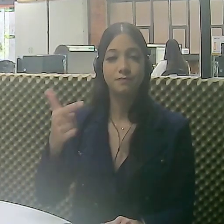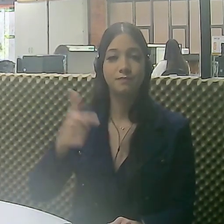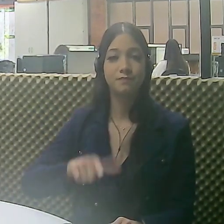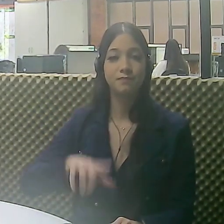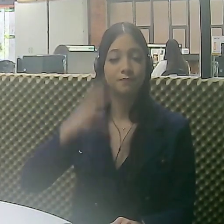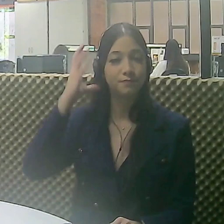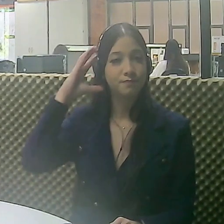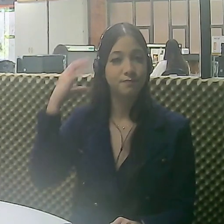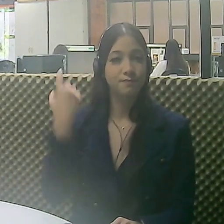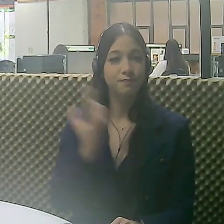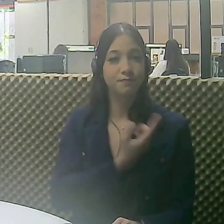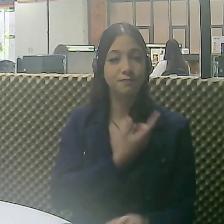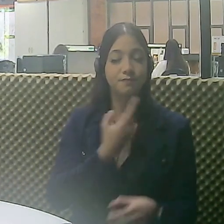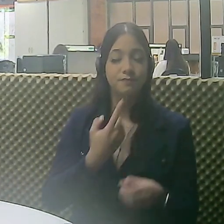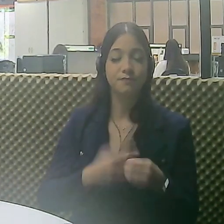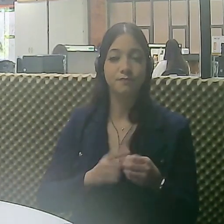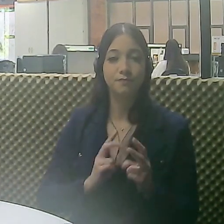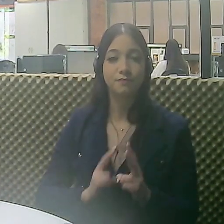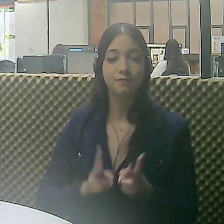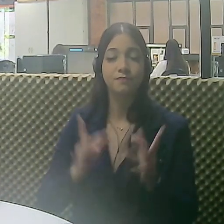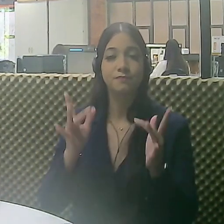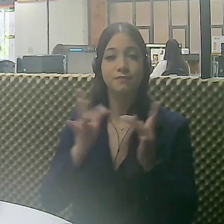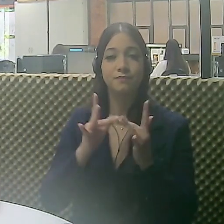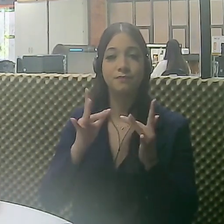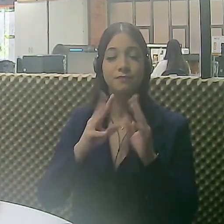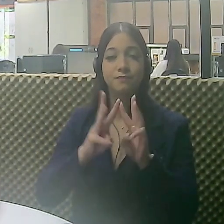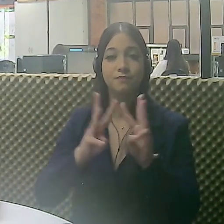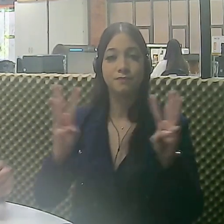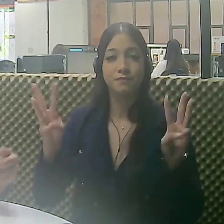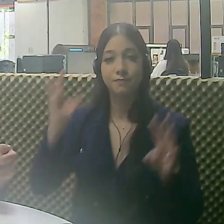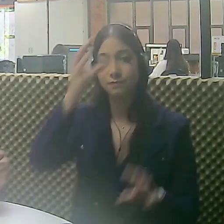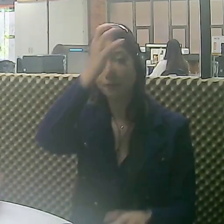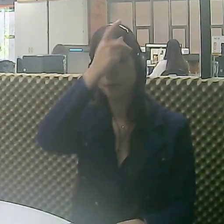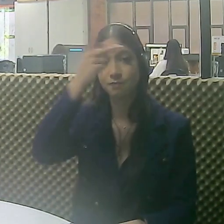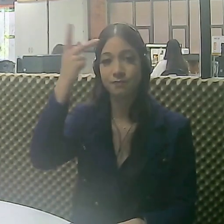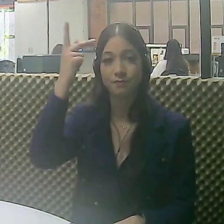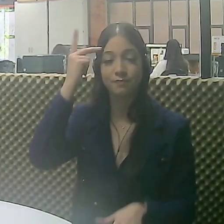Fica por aqui mais uma edição do programa da Rádio Nossa Cidade.